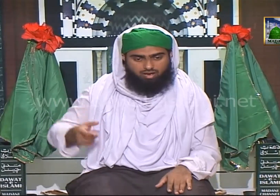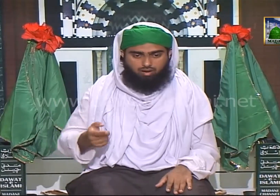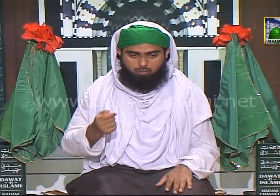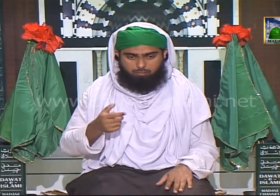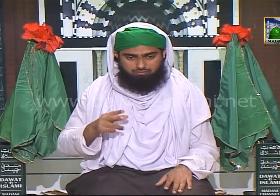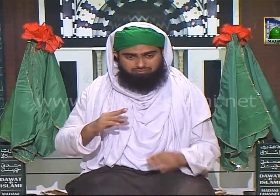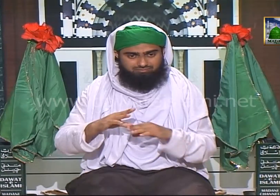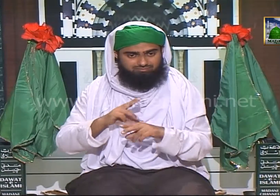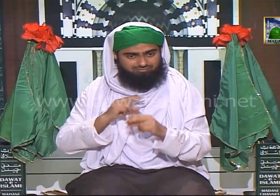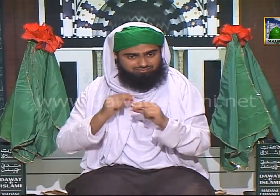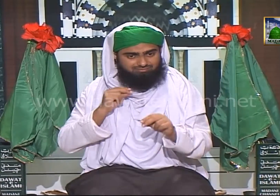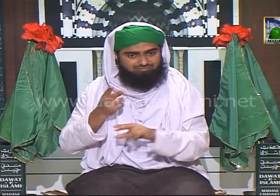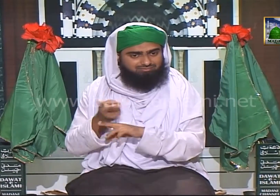सकता हो, 2 आदमी भेज सकता हो लेने के लिए।